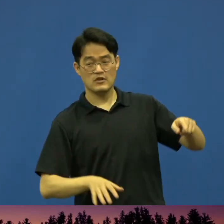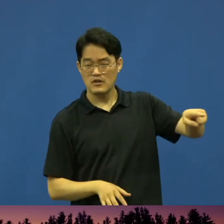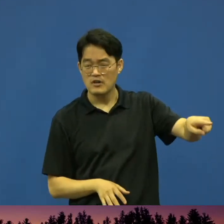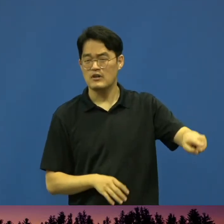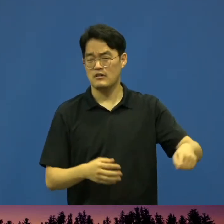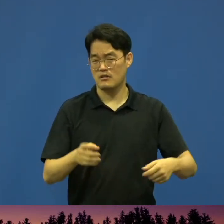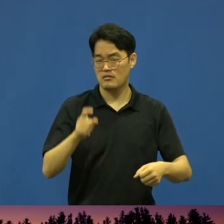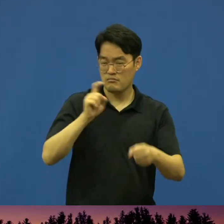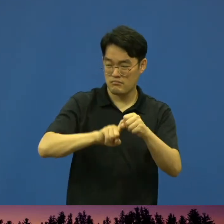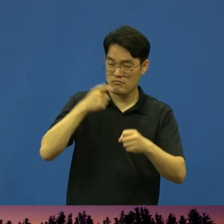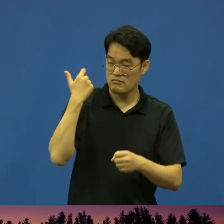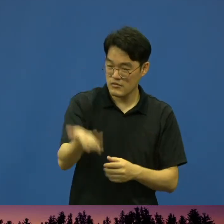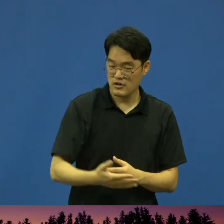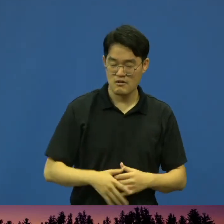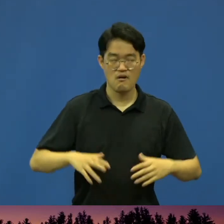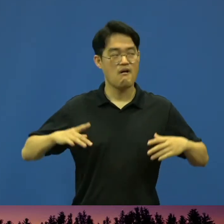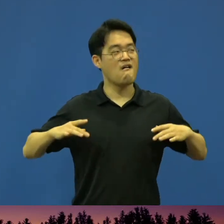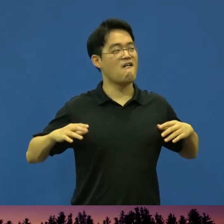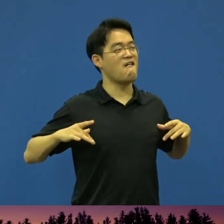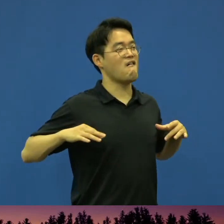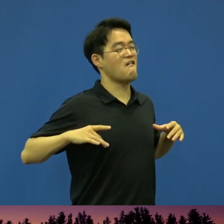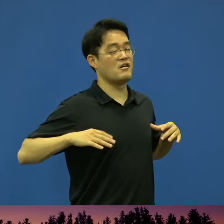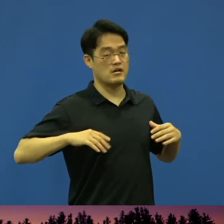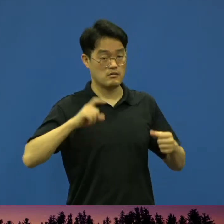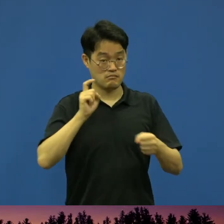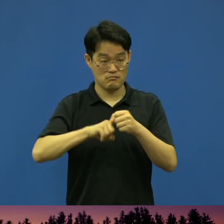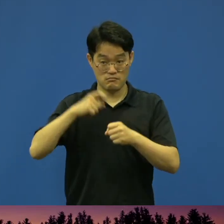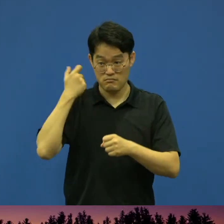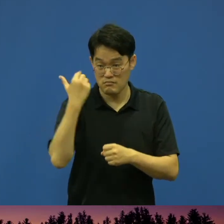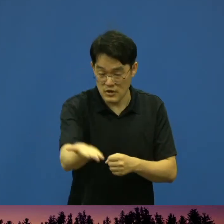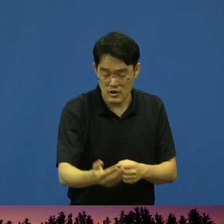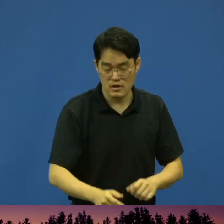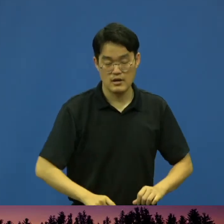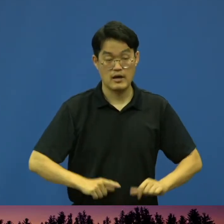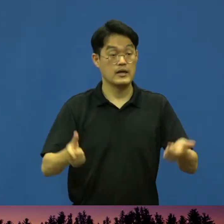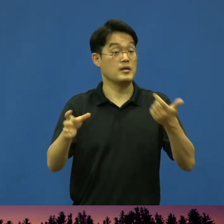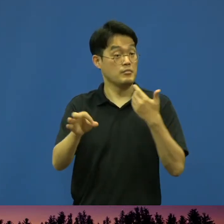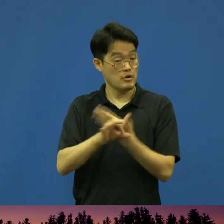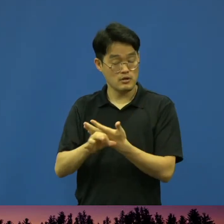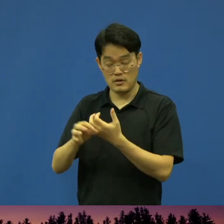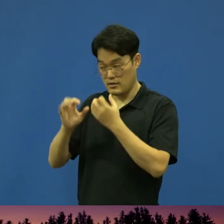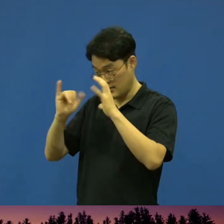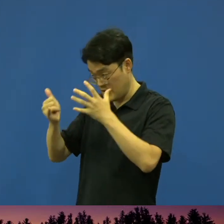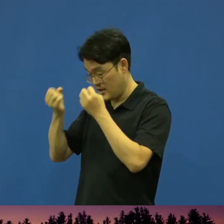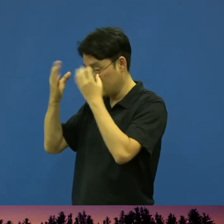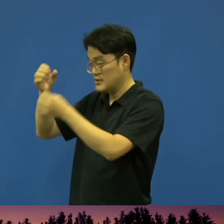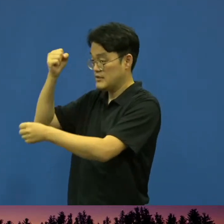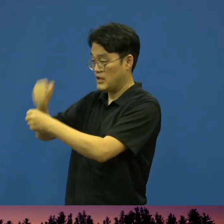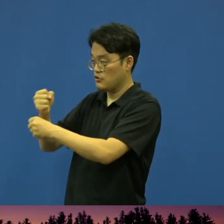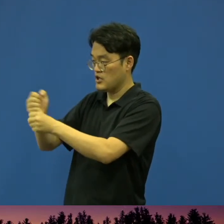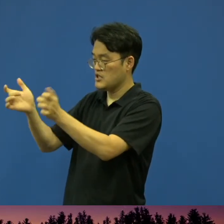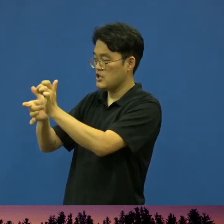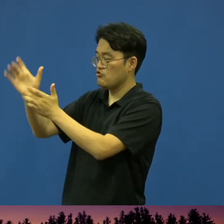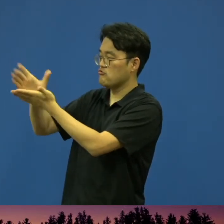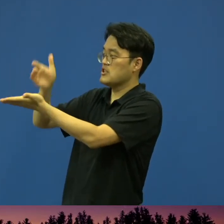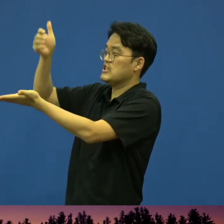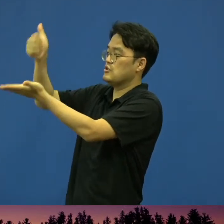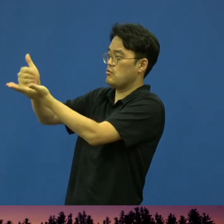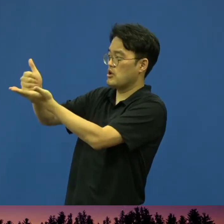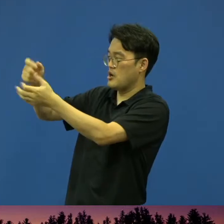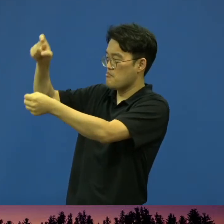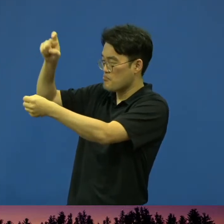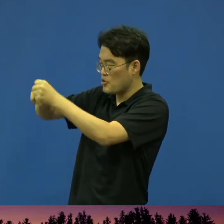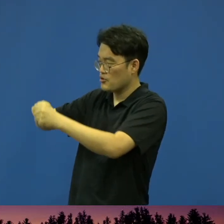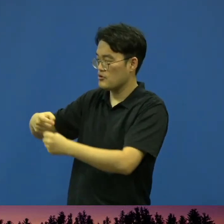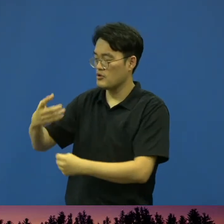목적입니까? 아니면 세상을 창조하신 천국의 주인이신 예수 그리스도가 신앙의 목적이십니까?